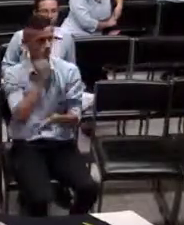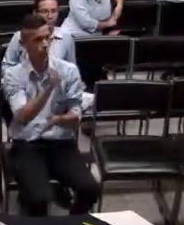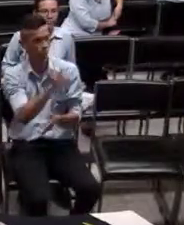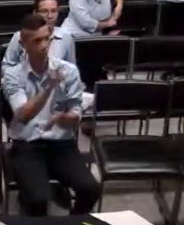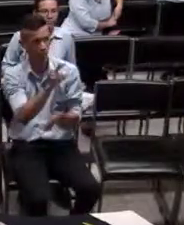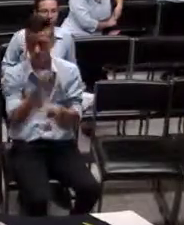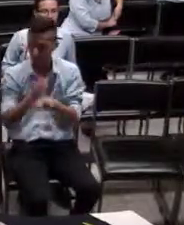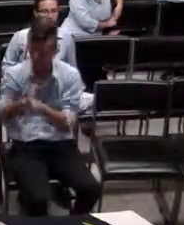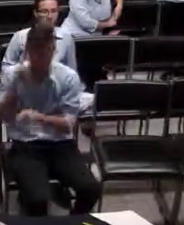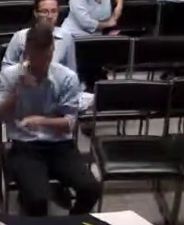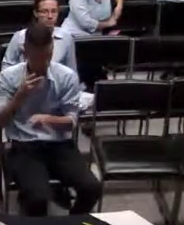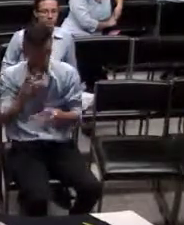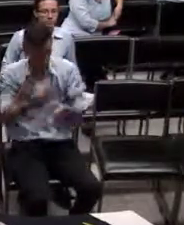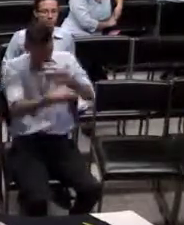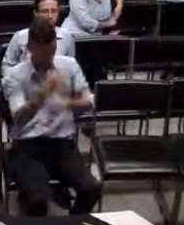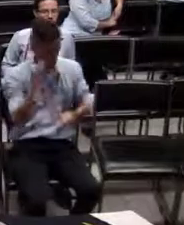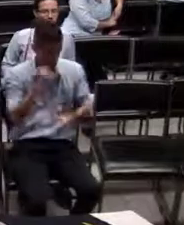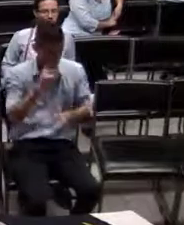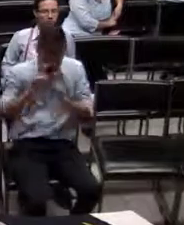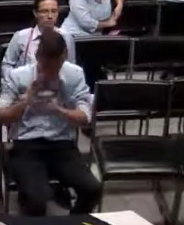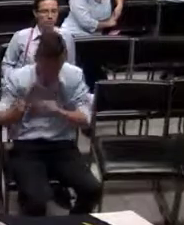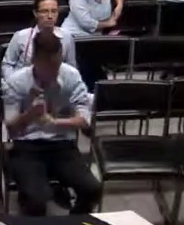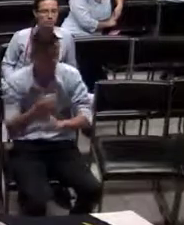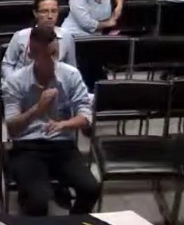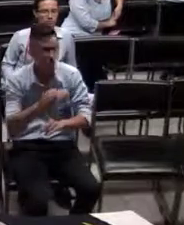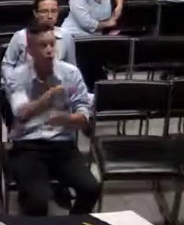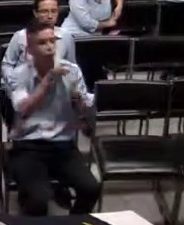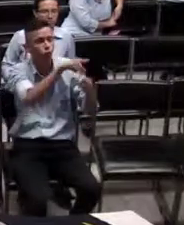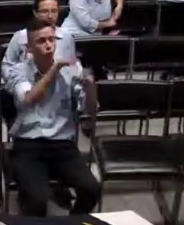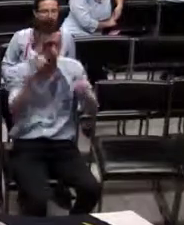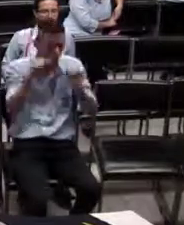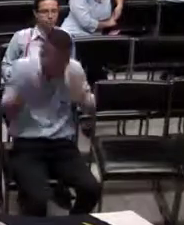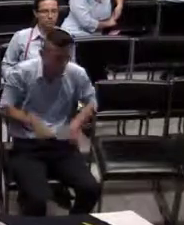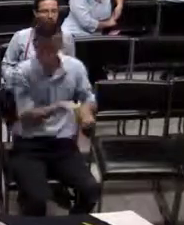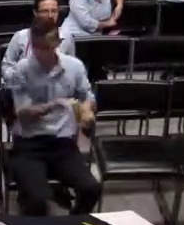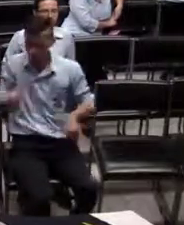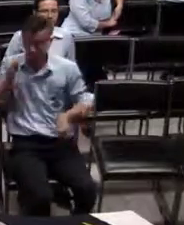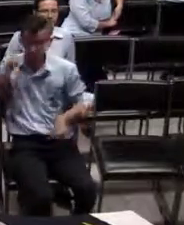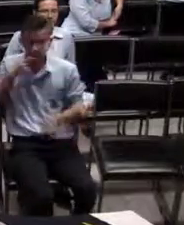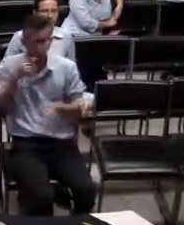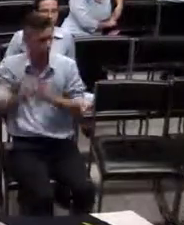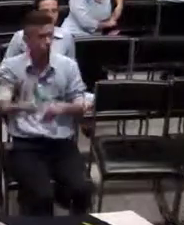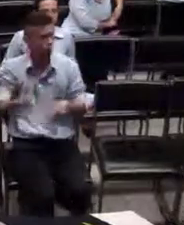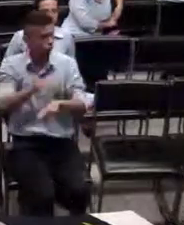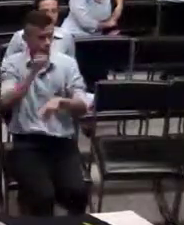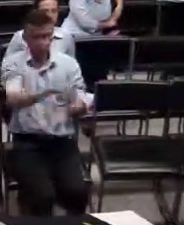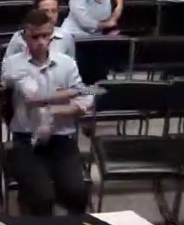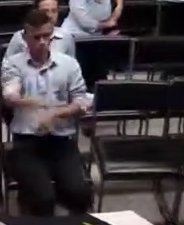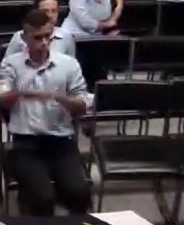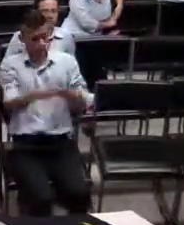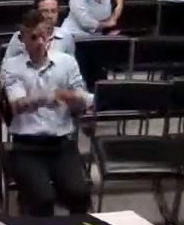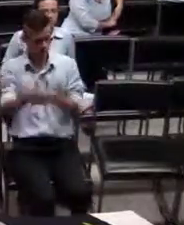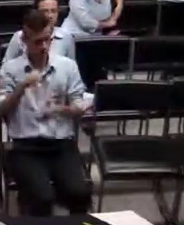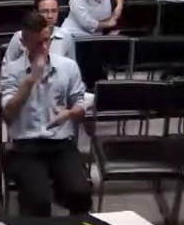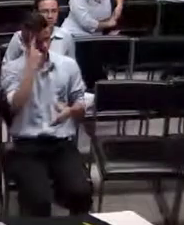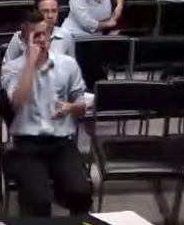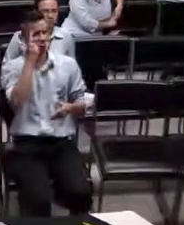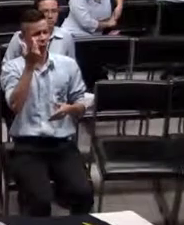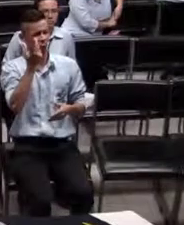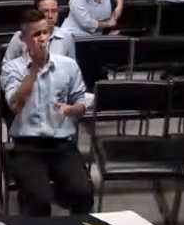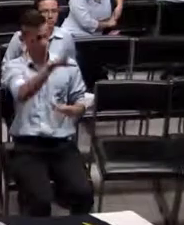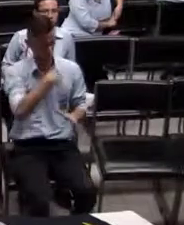psicólogos, pues en el caso de los oyentes, ¿no? Pero en el caso de una persona sorda nunca había hecho como esa investigación que ustedes han mostrado, sino